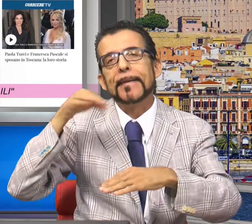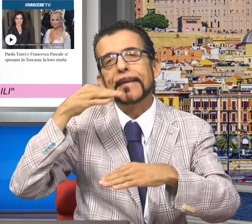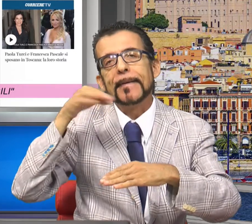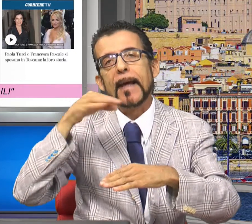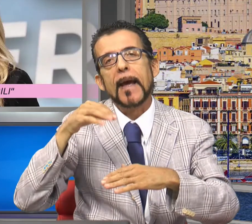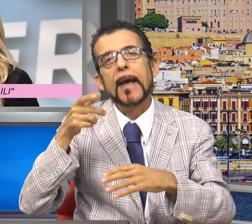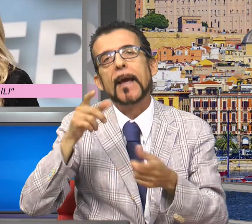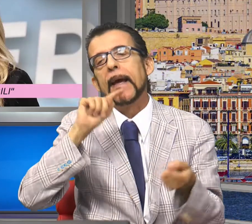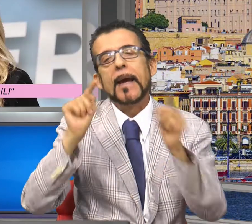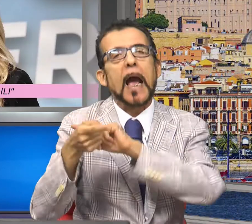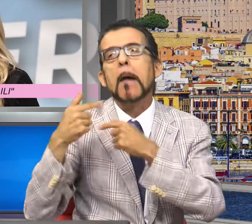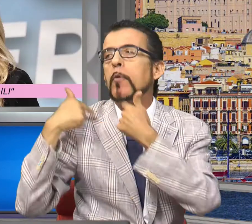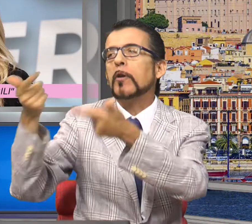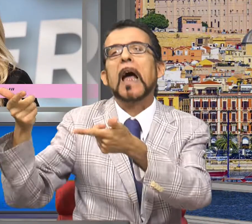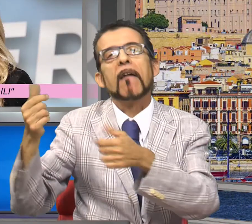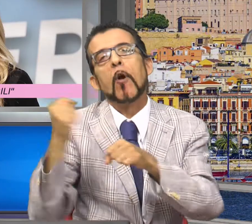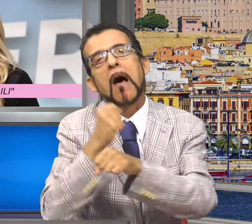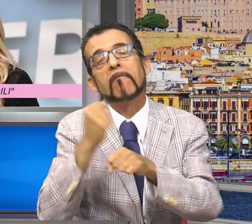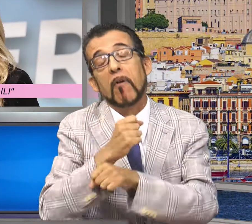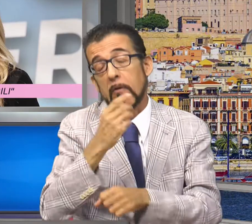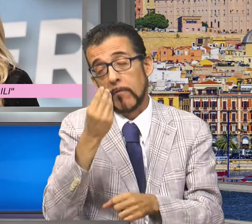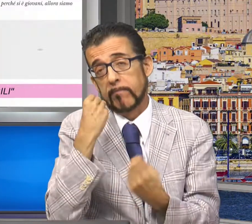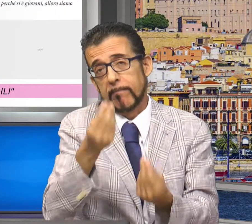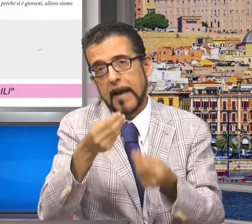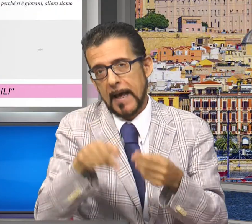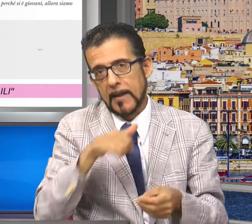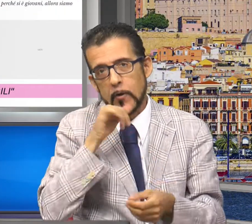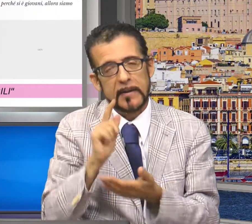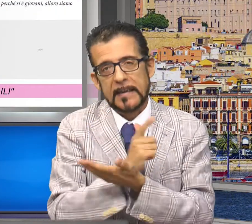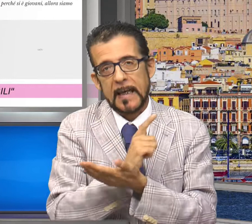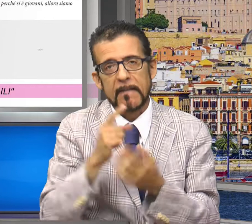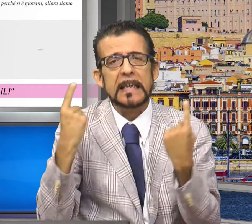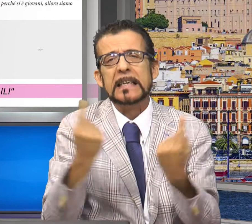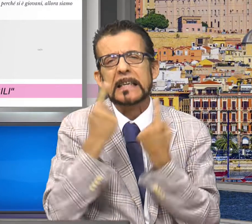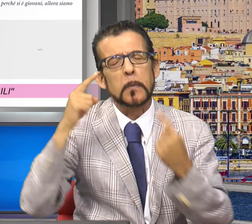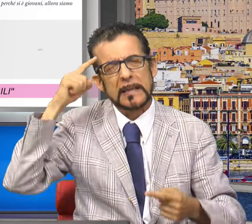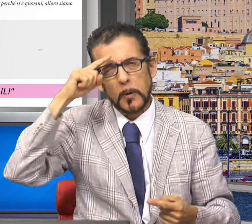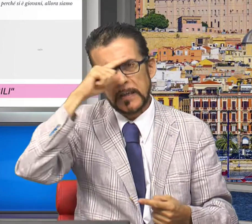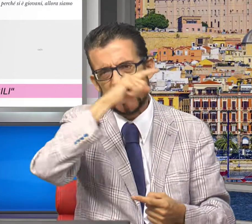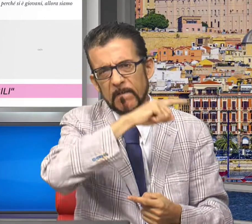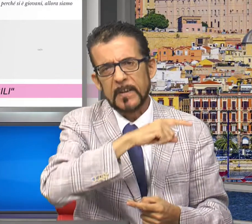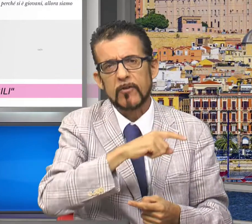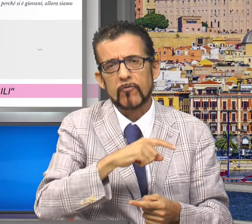rivolgendosi ai giovani, ma la situazione è più difficile di quanto appaia nei social. Le associazioni di categoria lanciano l'allarme.